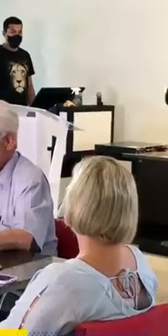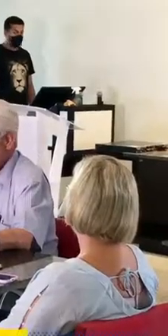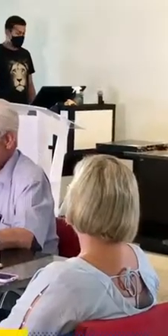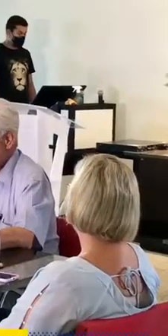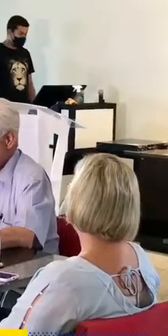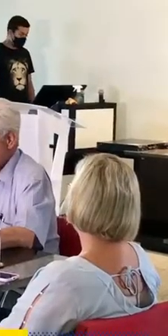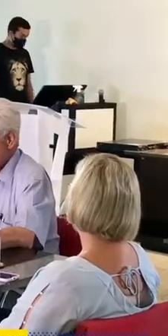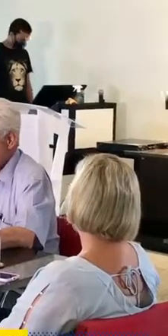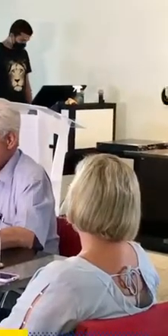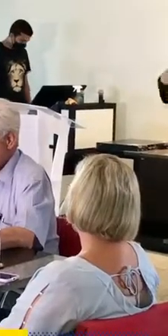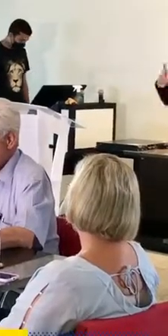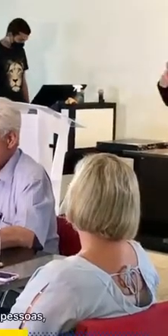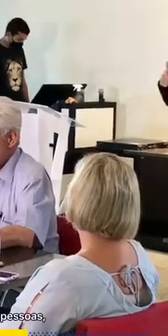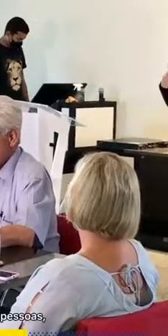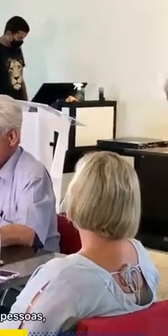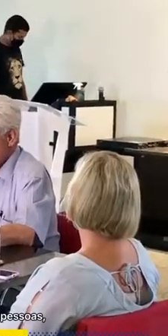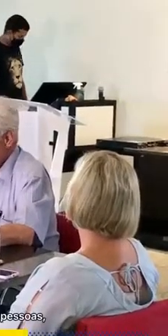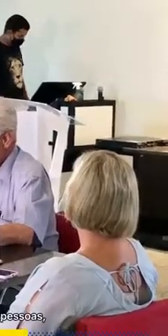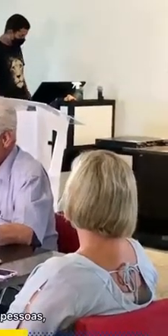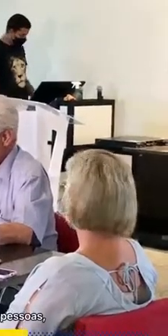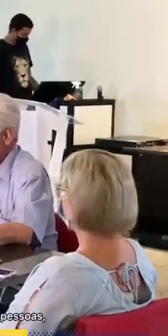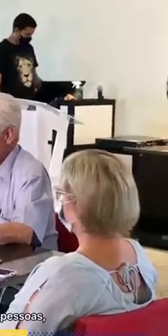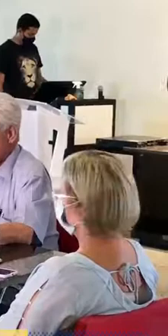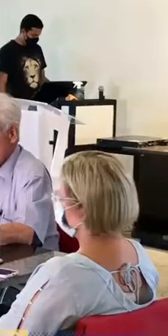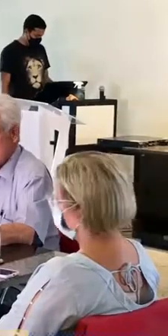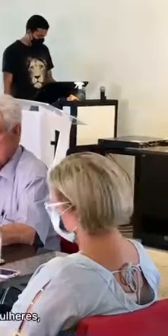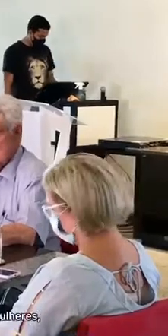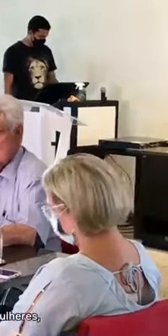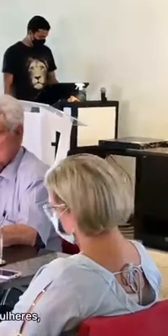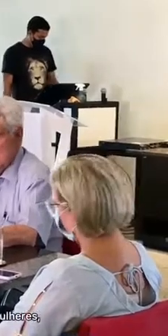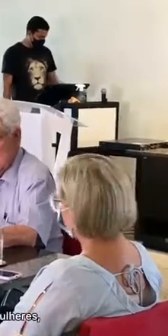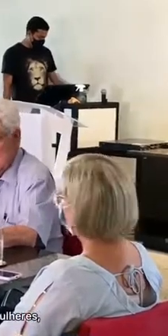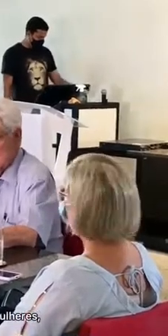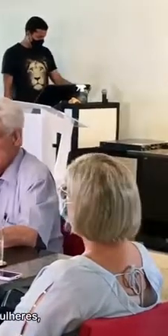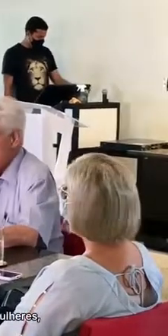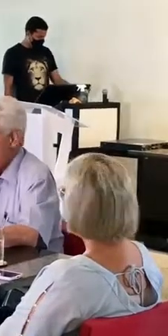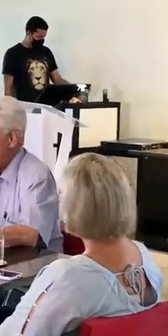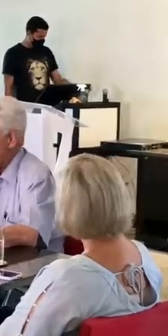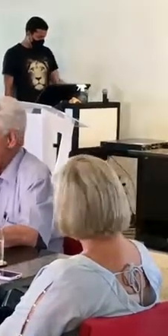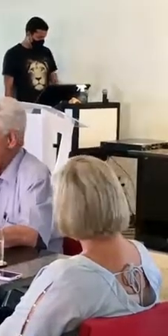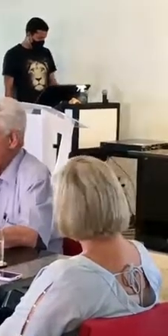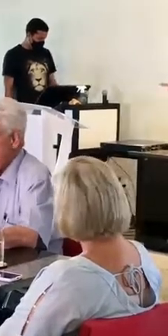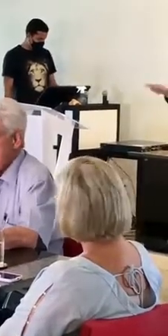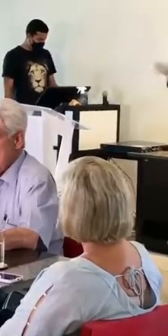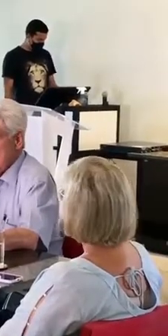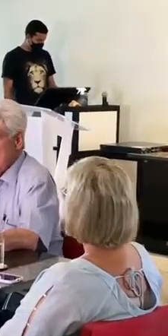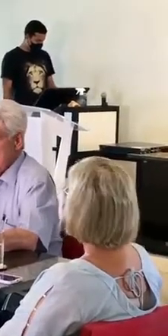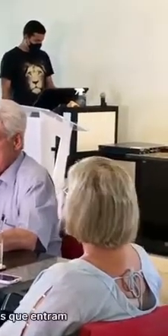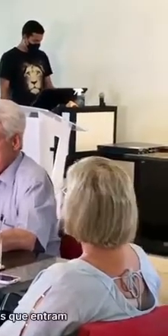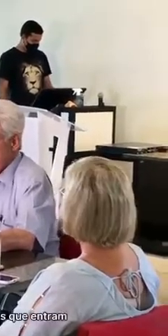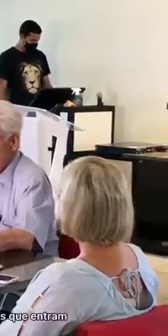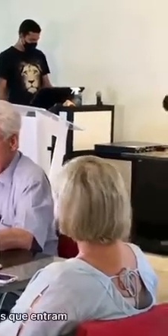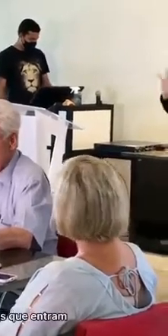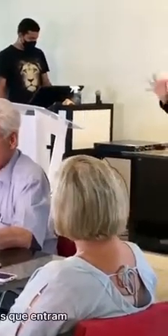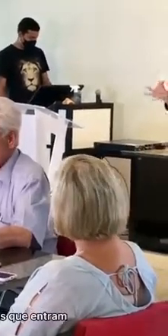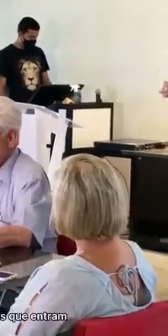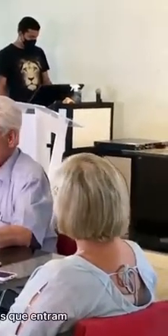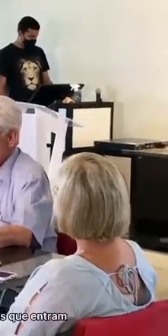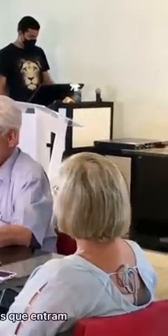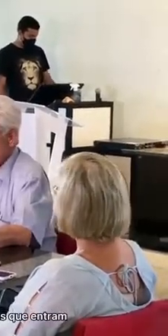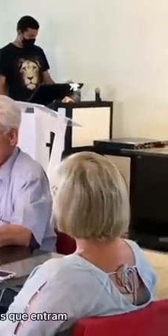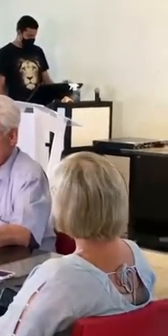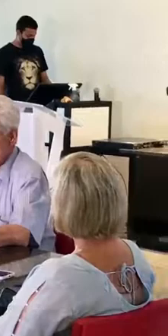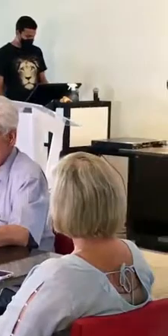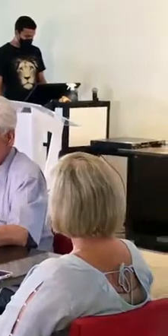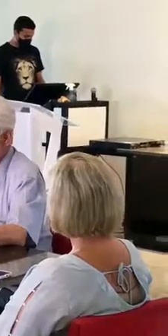ação de respeito às pessoas, respeito às mulheres, respeito às